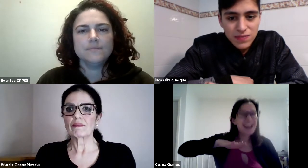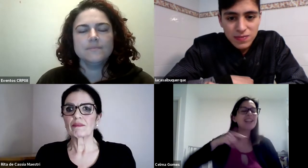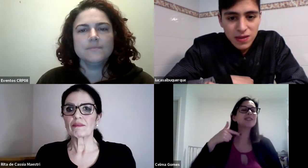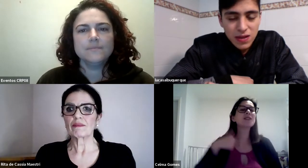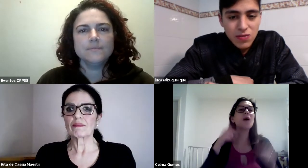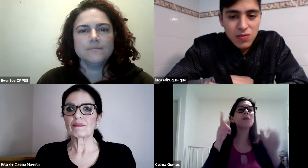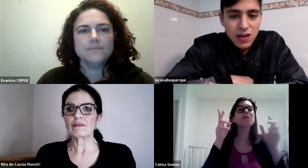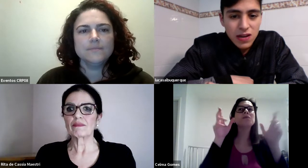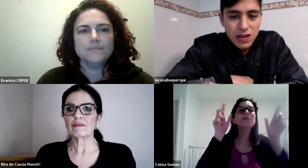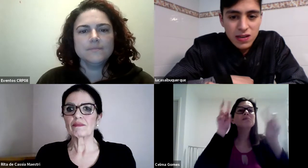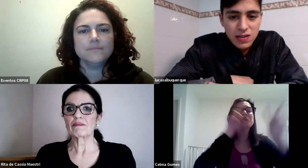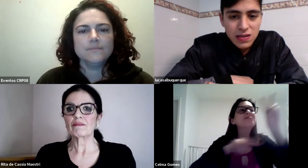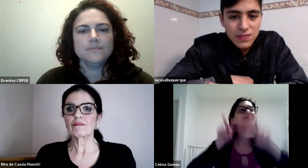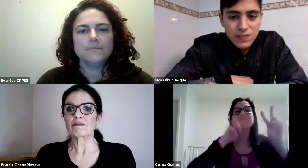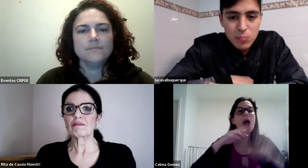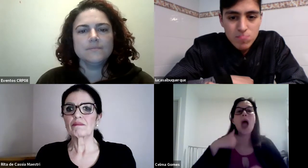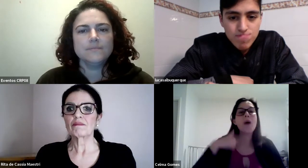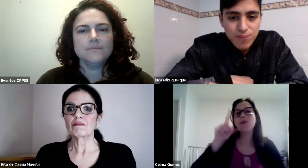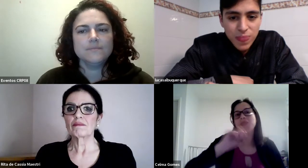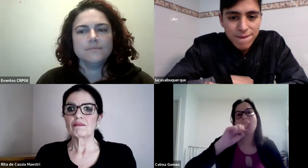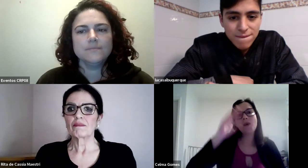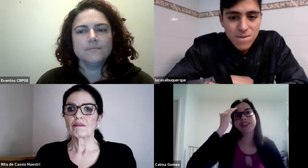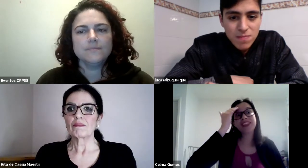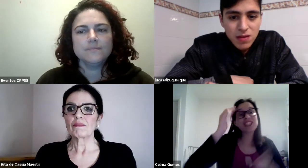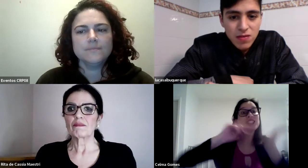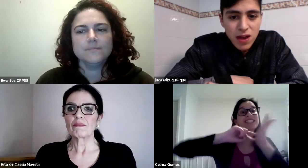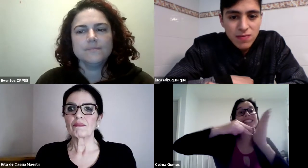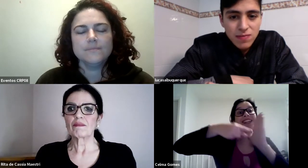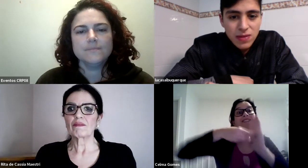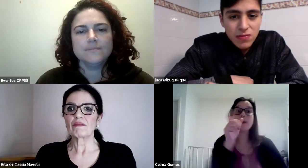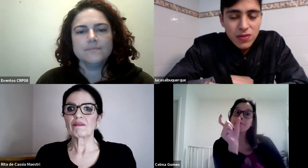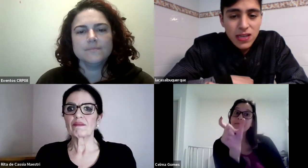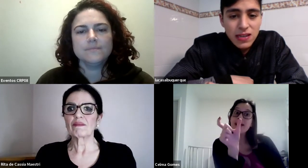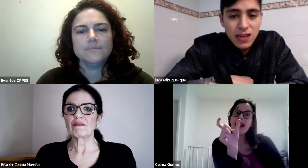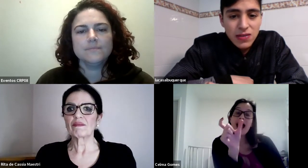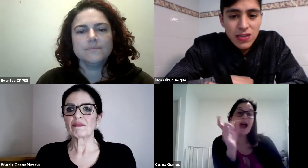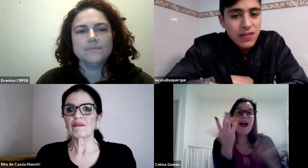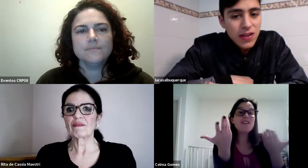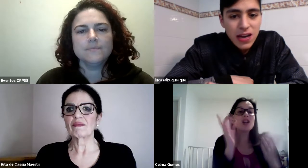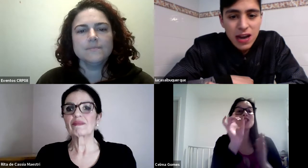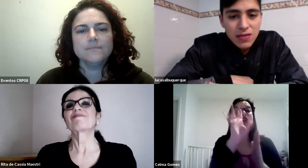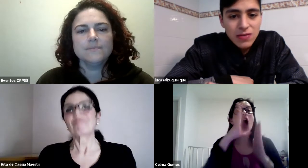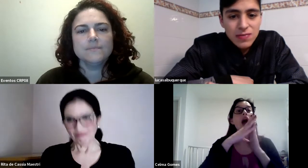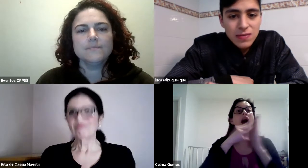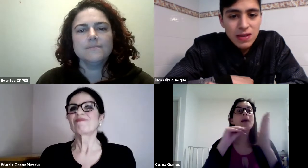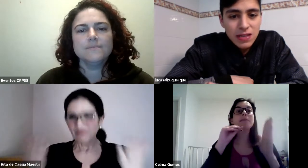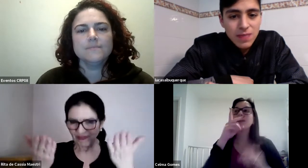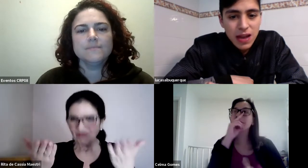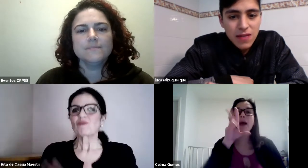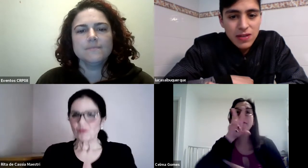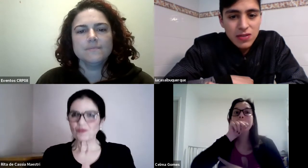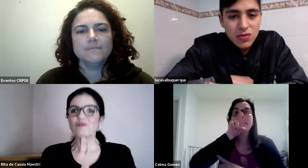verdade, eu quando era criança, eu não conseguia entender o significado